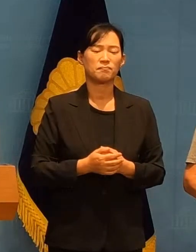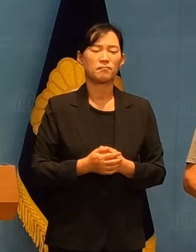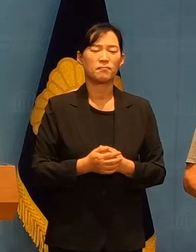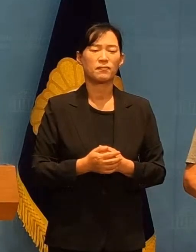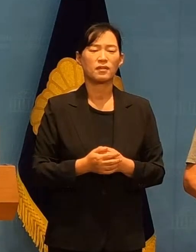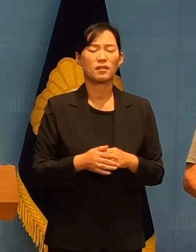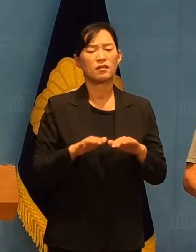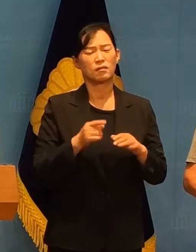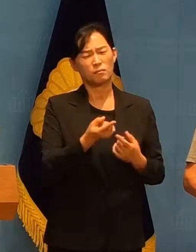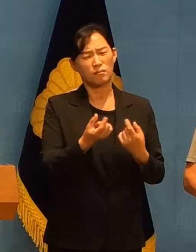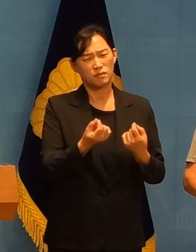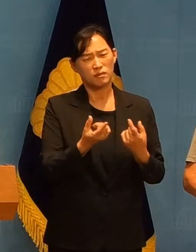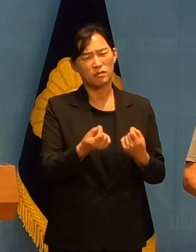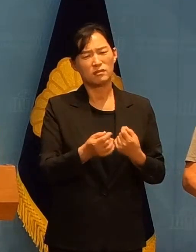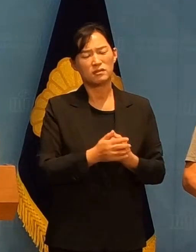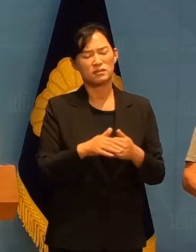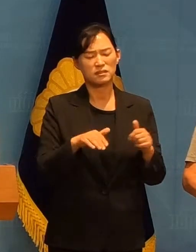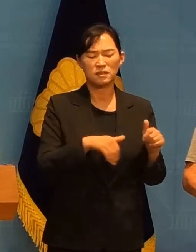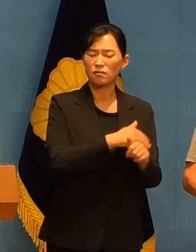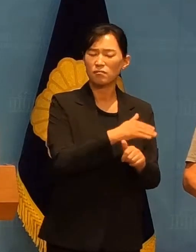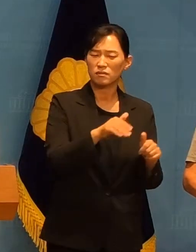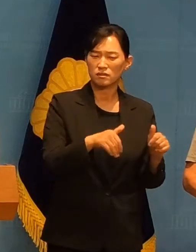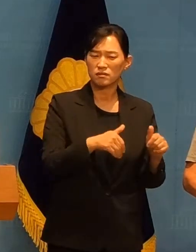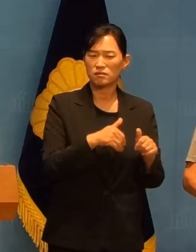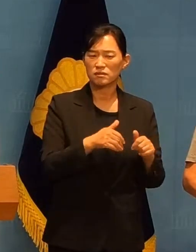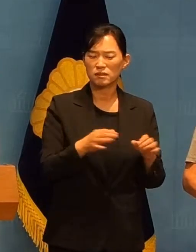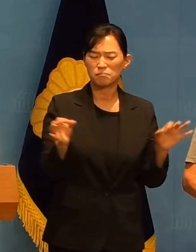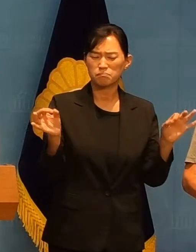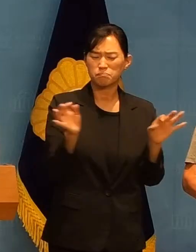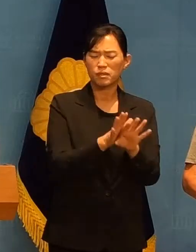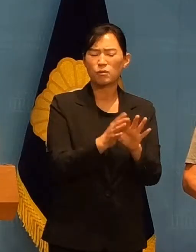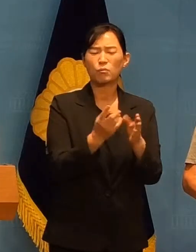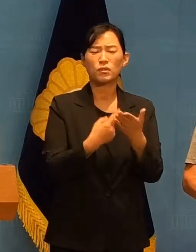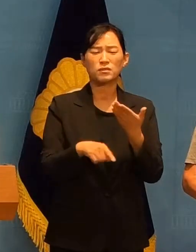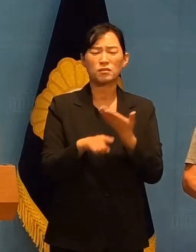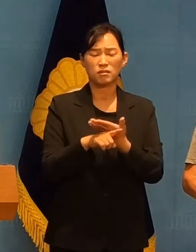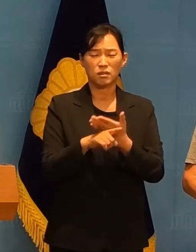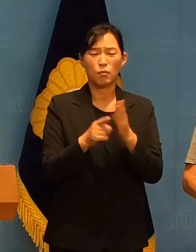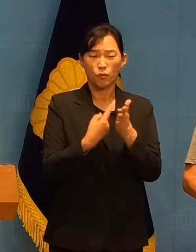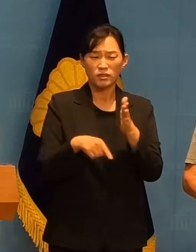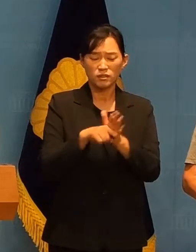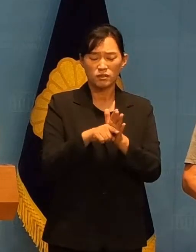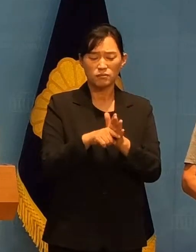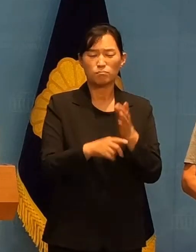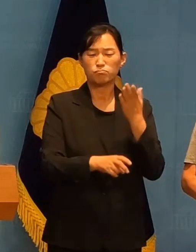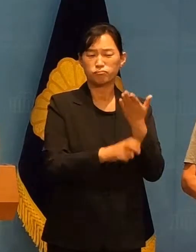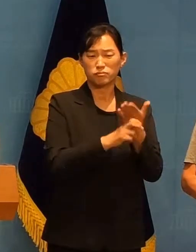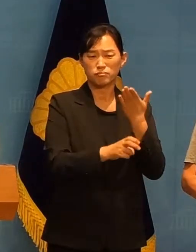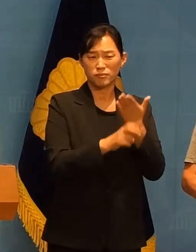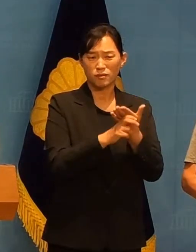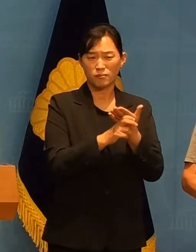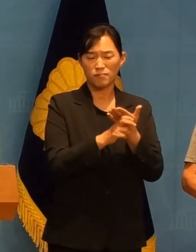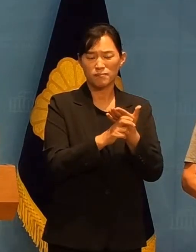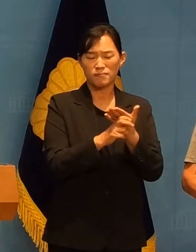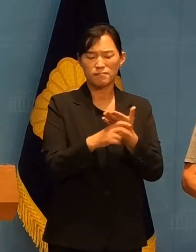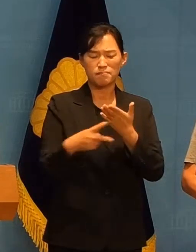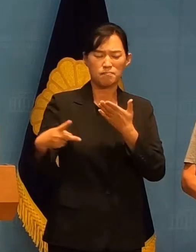이러한 상황을 없애기 위해서는 불법 하도급을 근절할 수 있는 최소한의